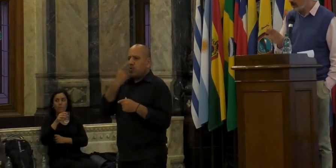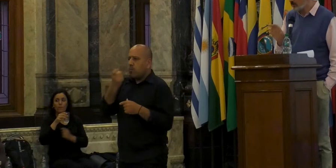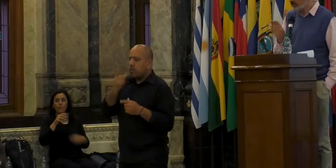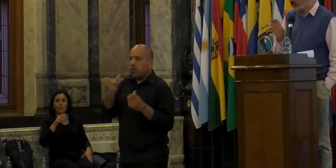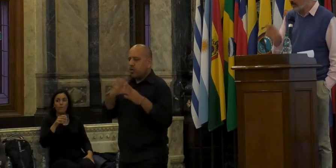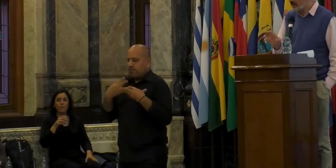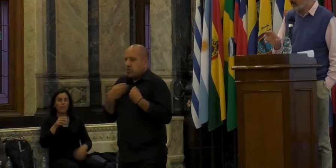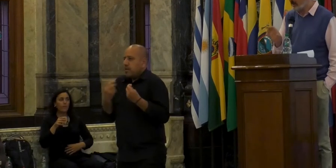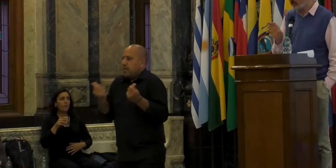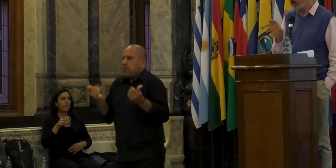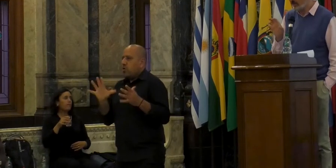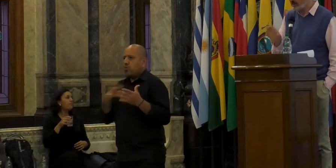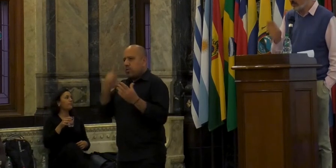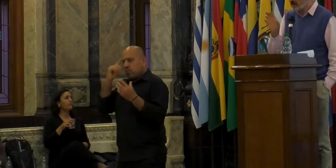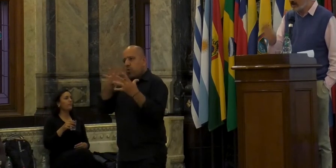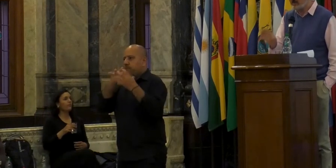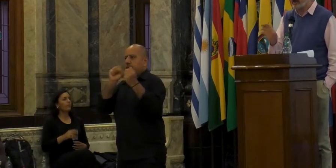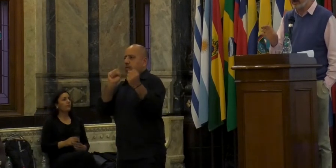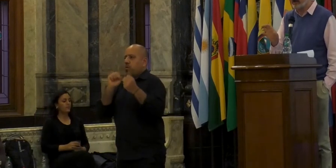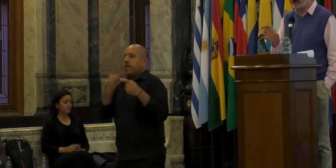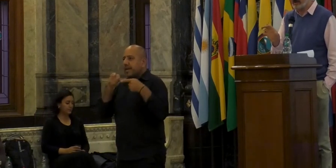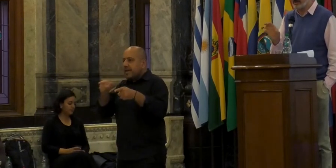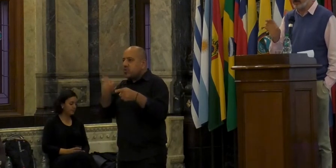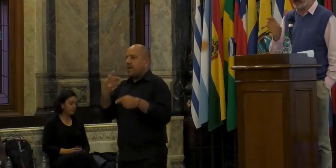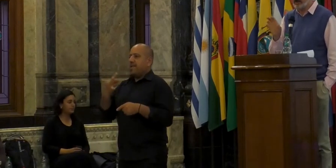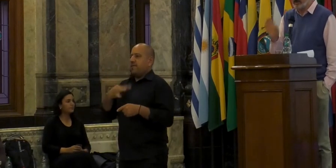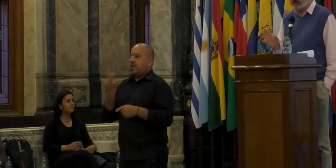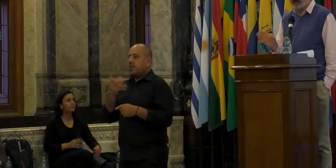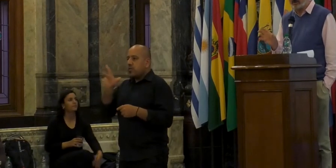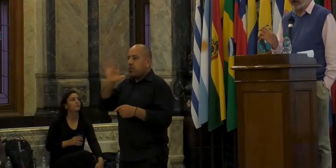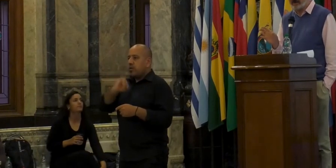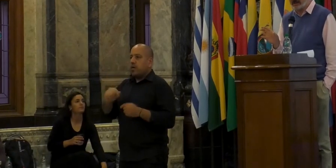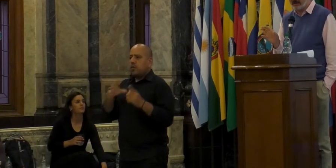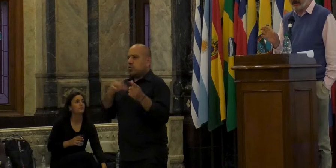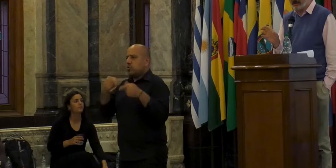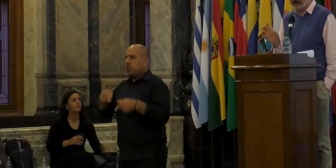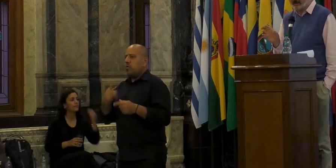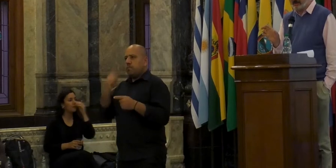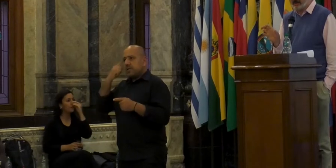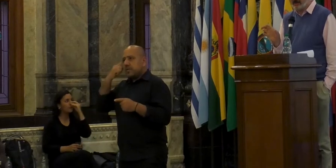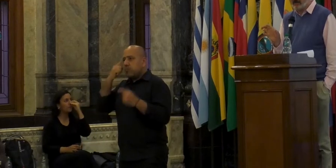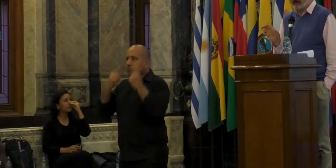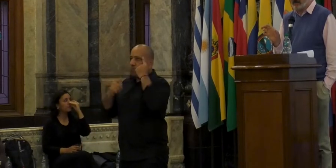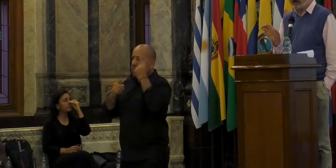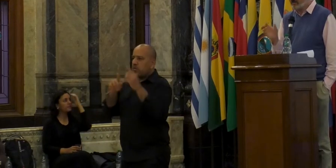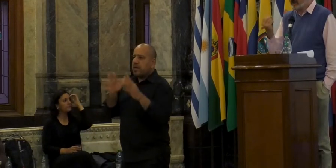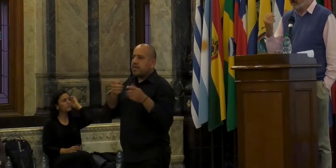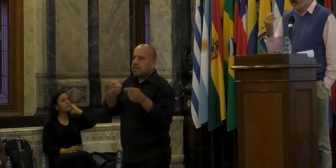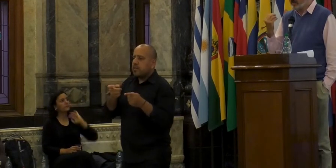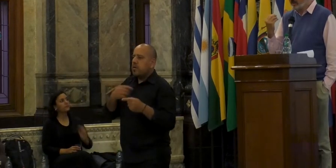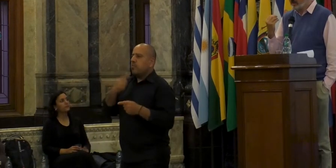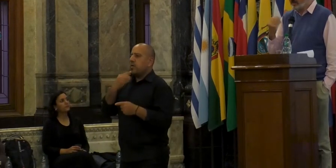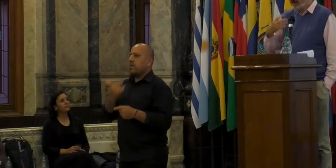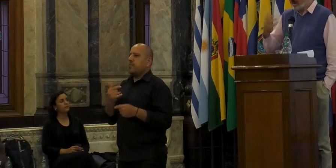no sentimos, lo que no tematizamos, lo que no sabemos, eso es la vida cotidiana, lo que no nos paramos a pensar. Yo no sé, por